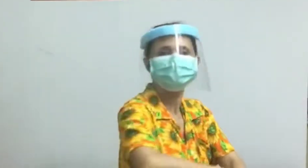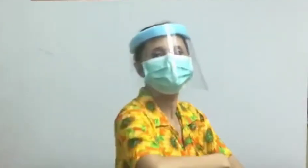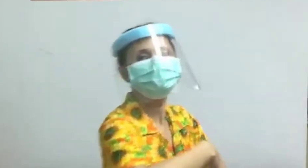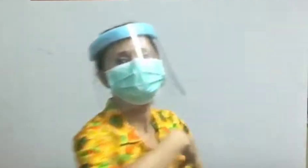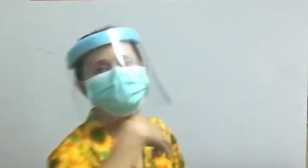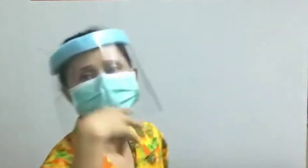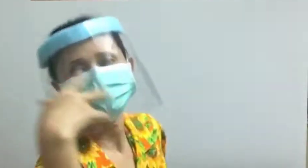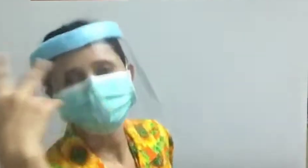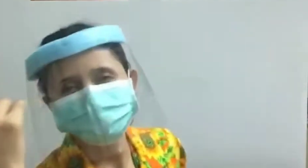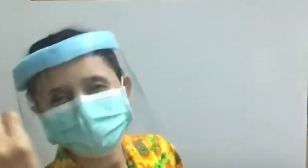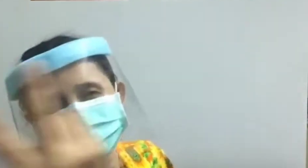จามไอคนติด